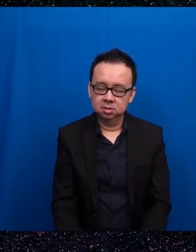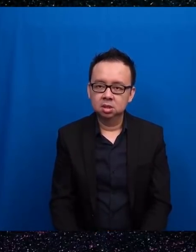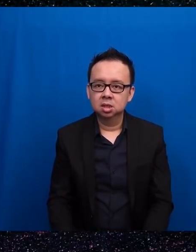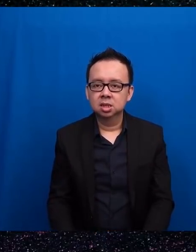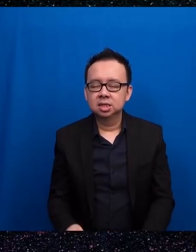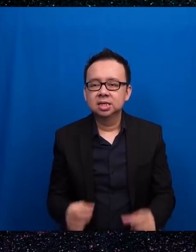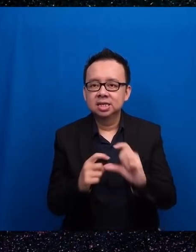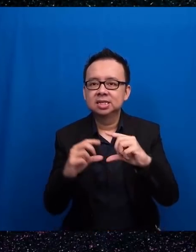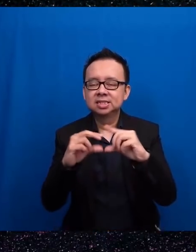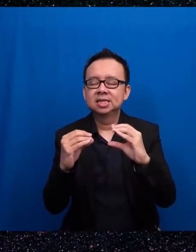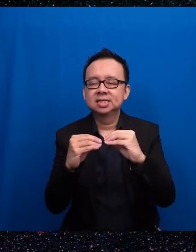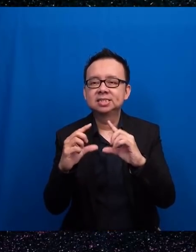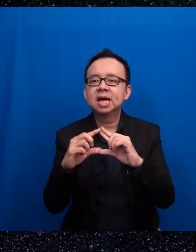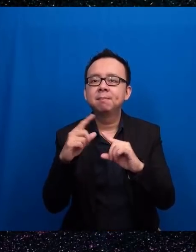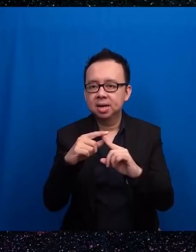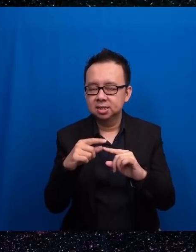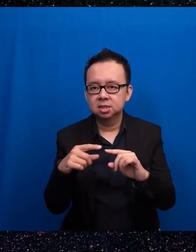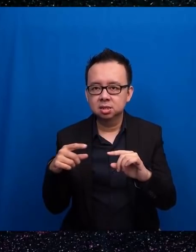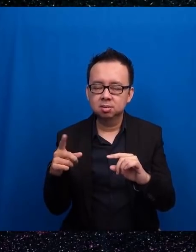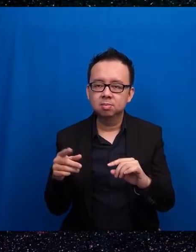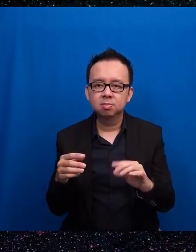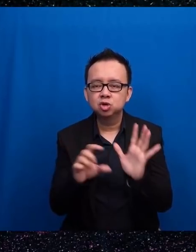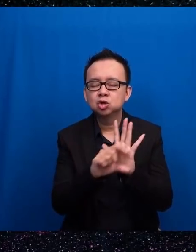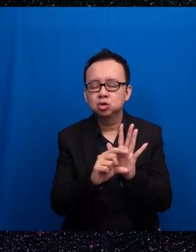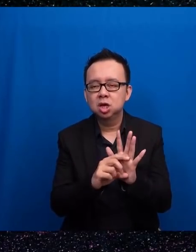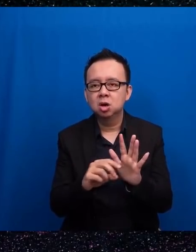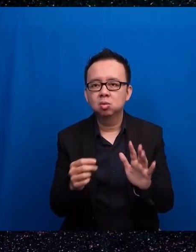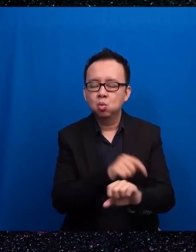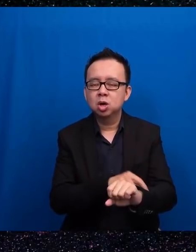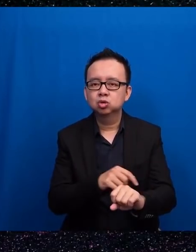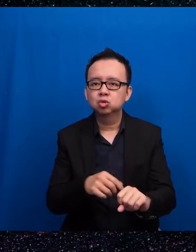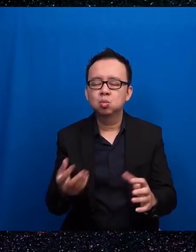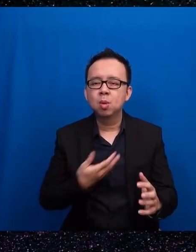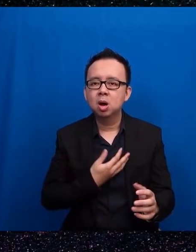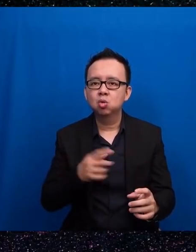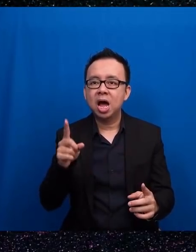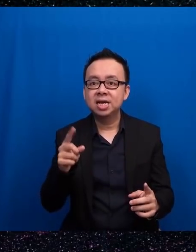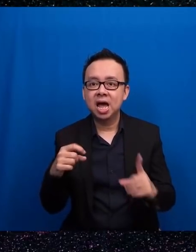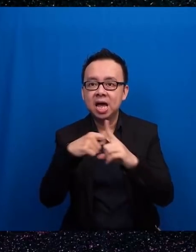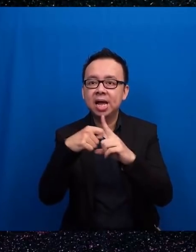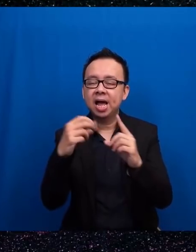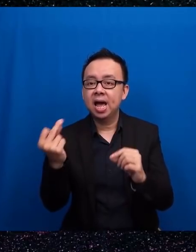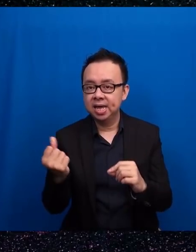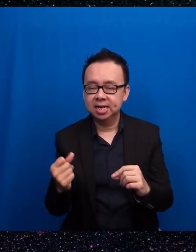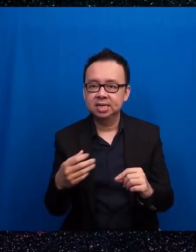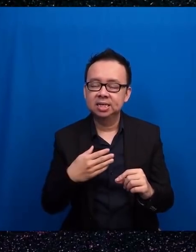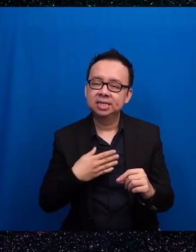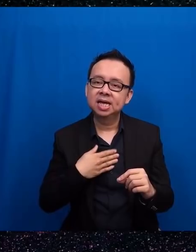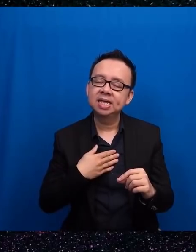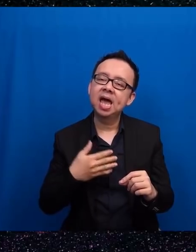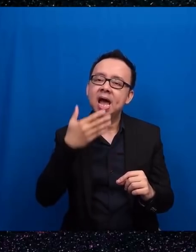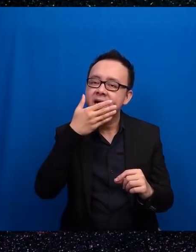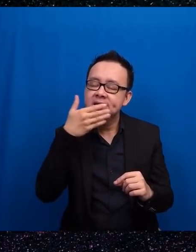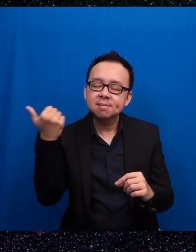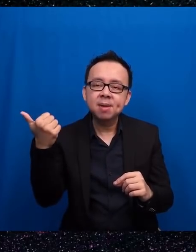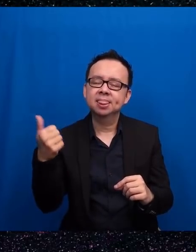ya, khususnya kalau festival kuasa Allah, saya itu nikmat sih masa-masa sendiri dengan Roh Kudus, katakan